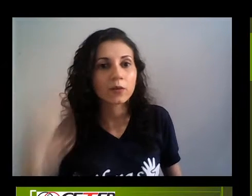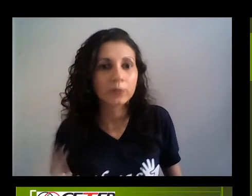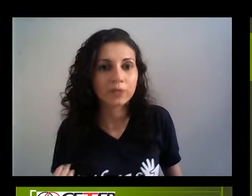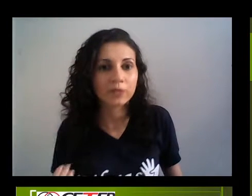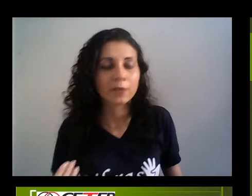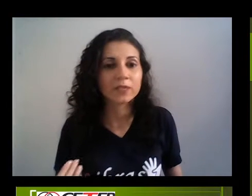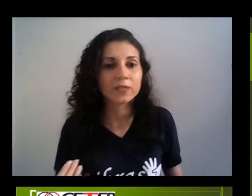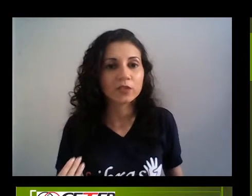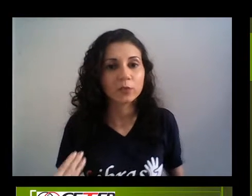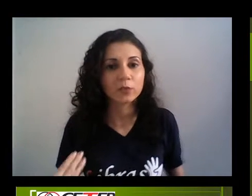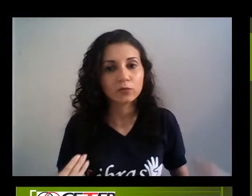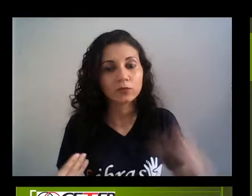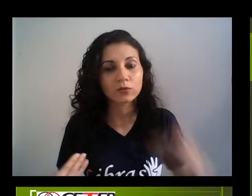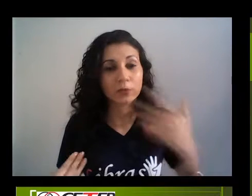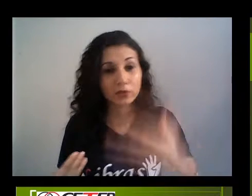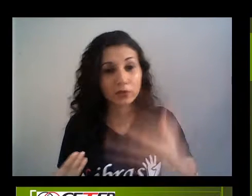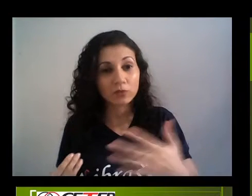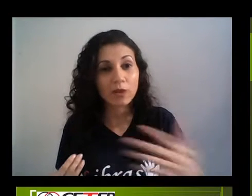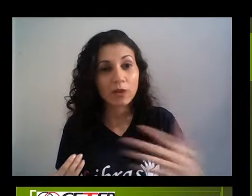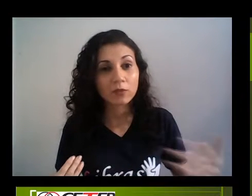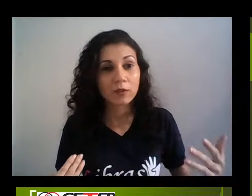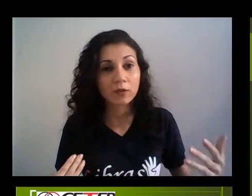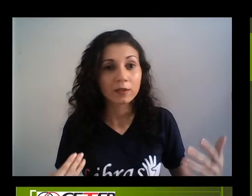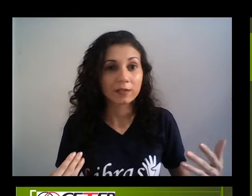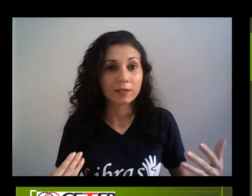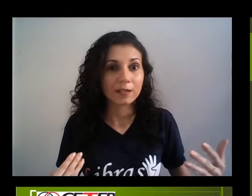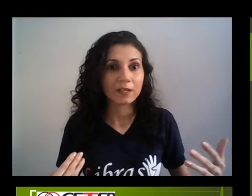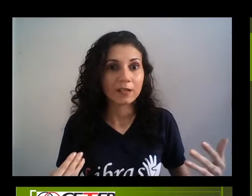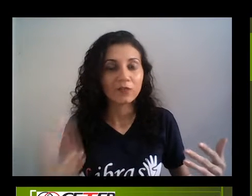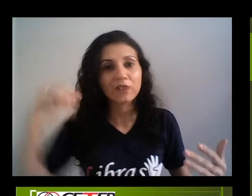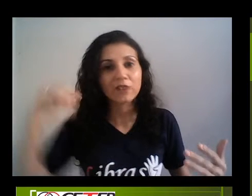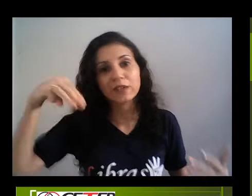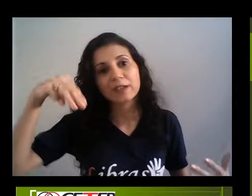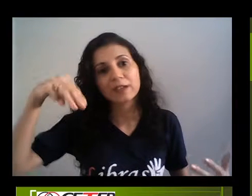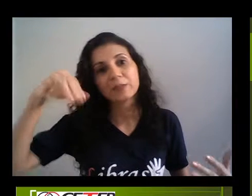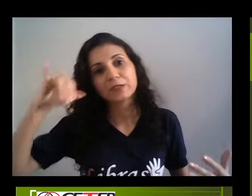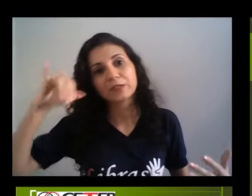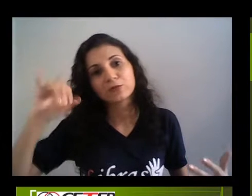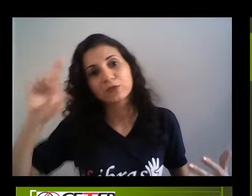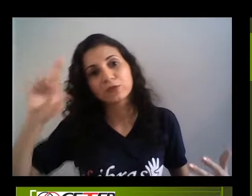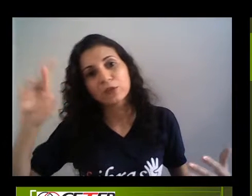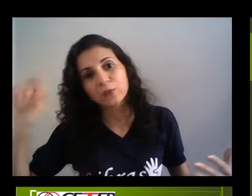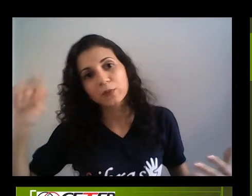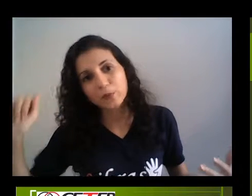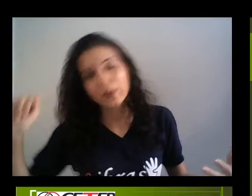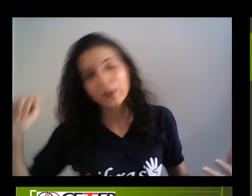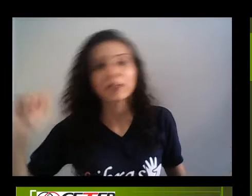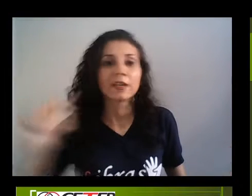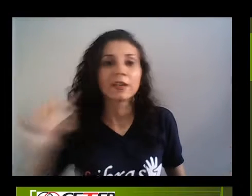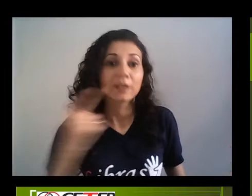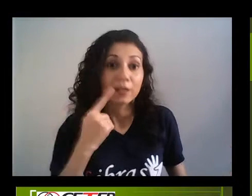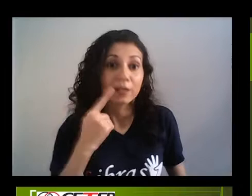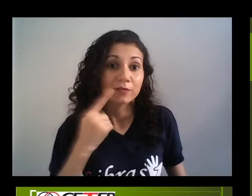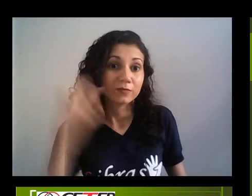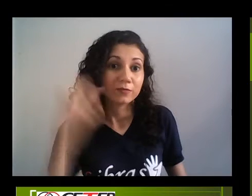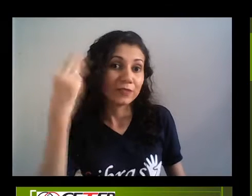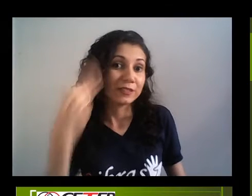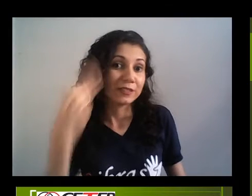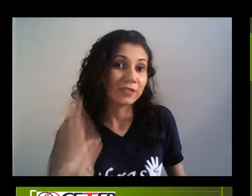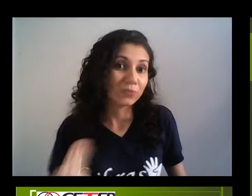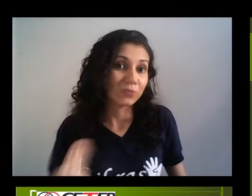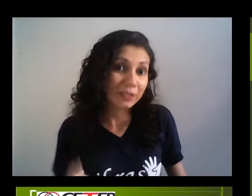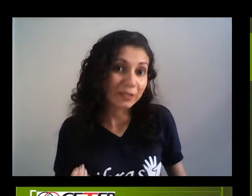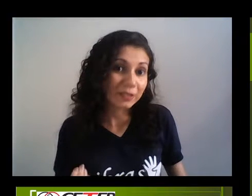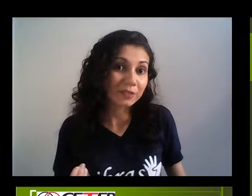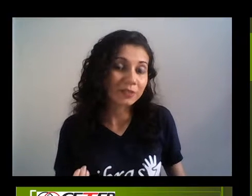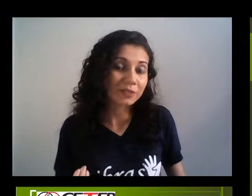sinal. Que aí fica mais fácil para o surdo. Como é visual, né? Ele não vai ficar lembrando do seu nome como é. Vai ser